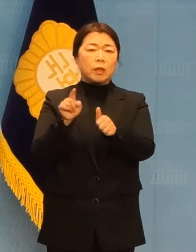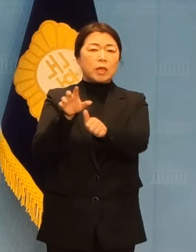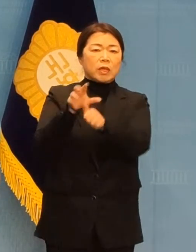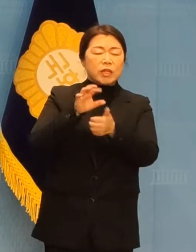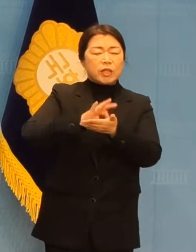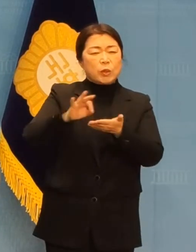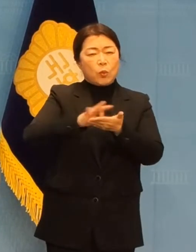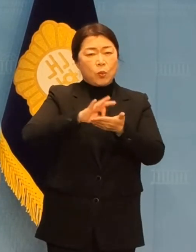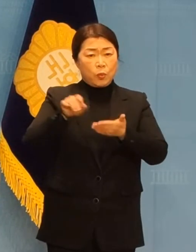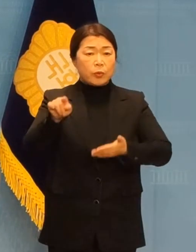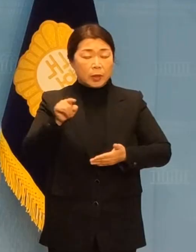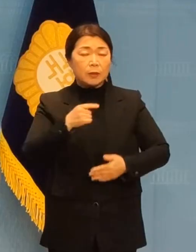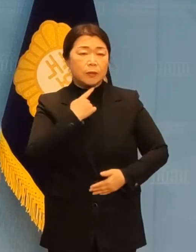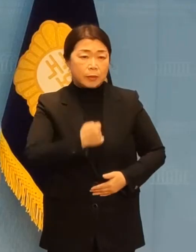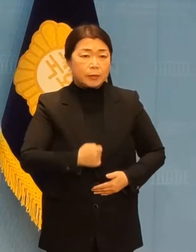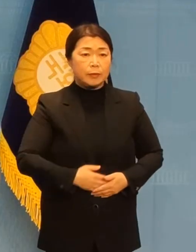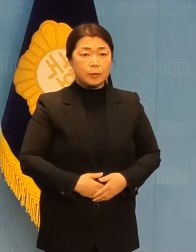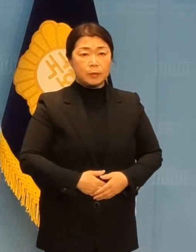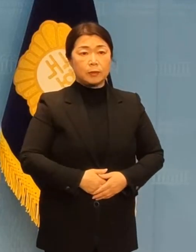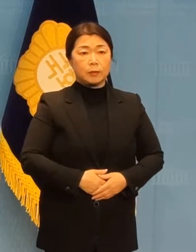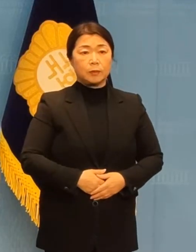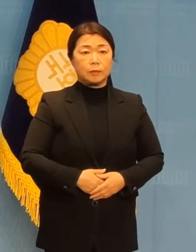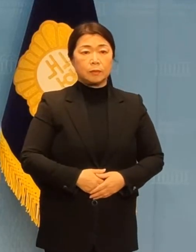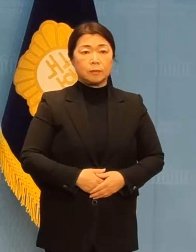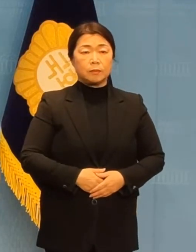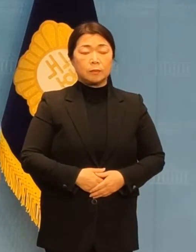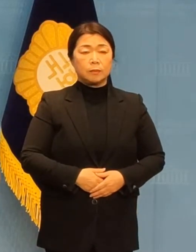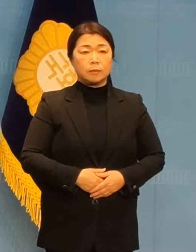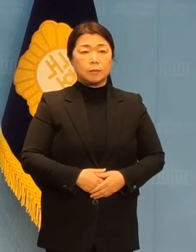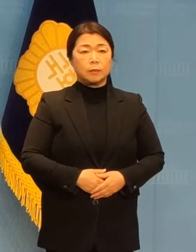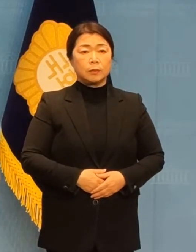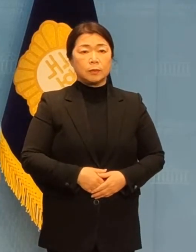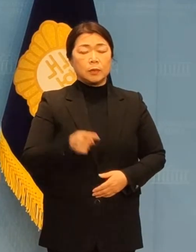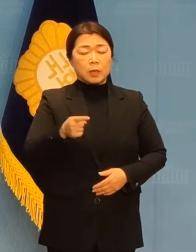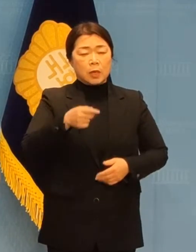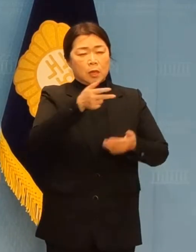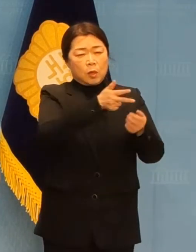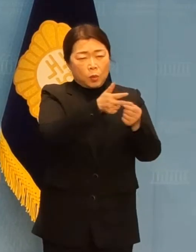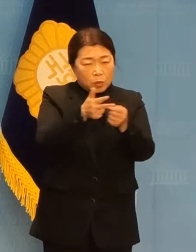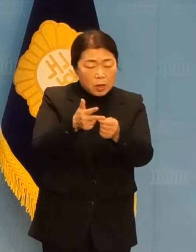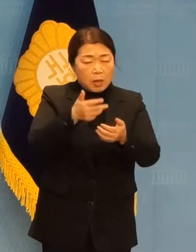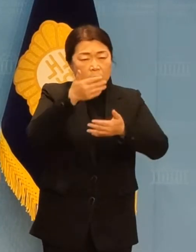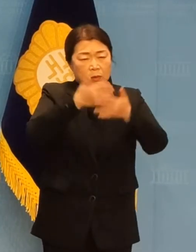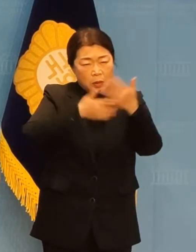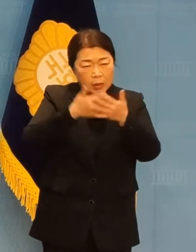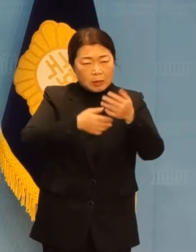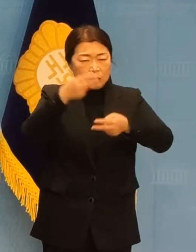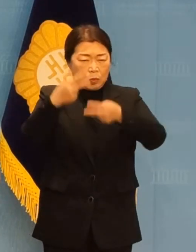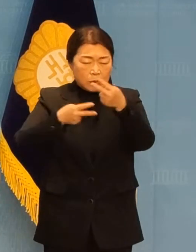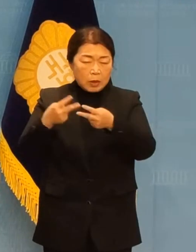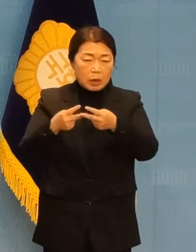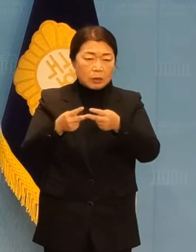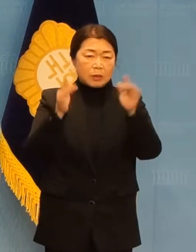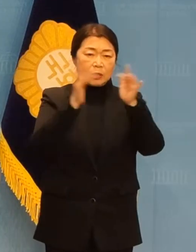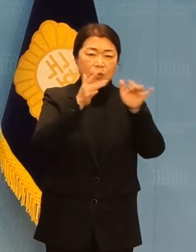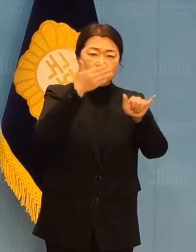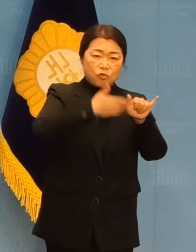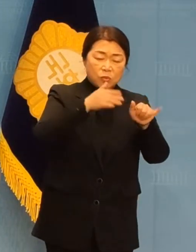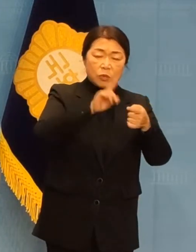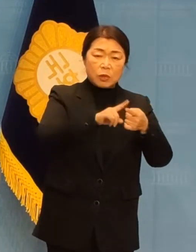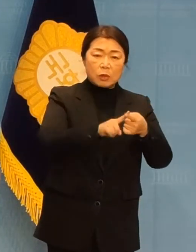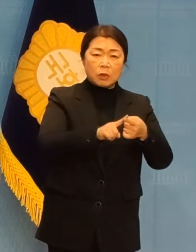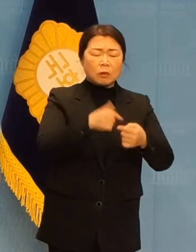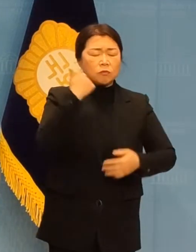선전전으로 죽이려고 했는데 그러한 동영상이나 인터넷, 유튜브 등에 대해서 단 한 번이라도 누가